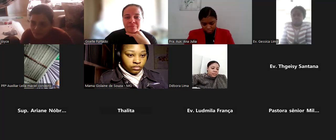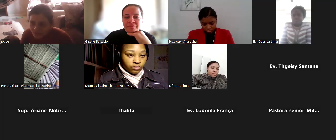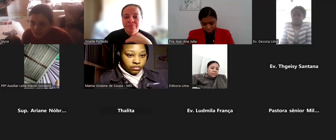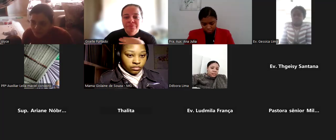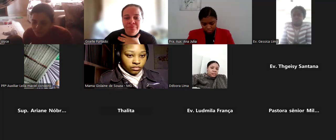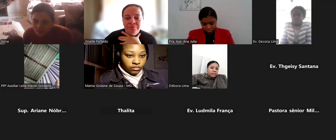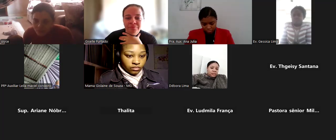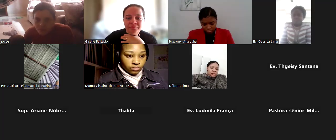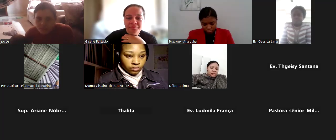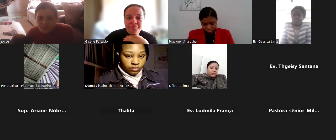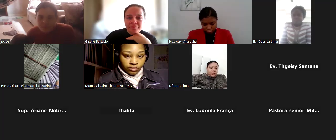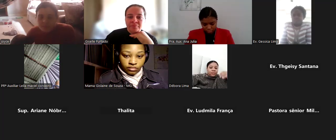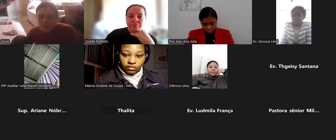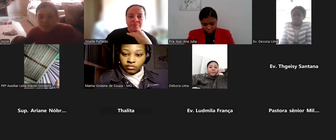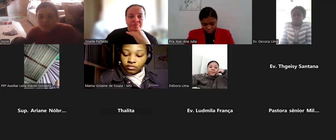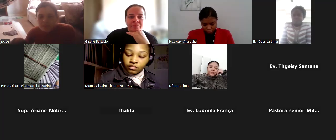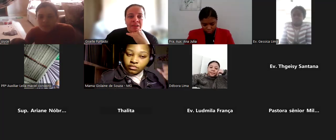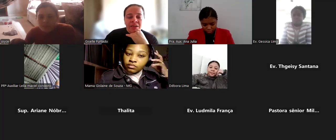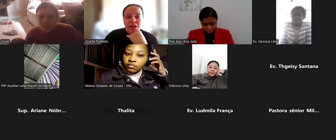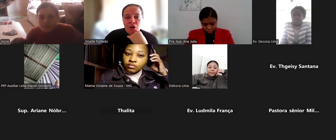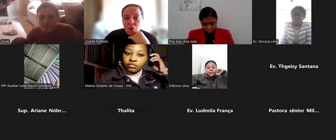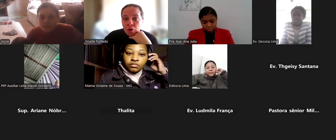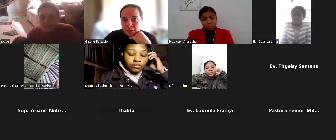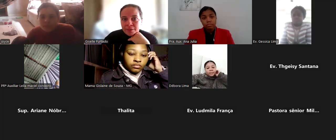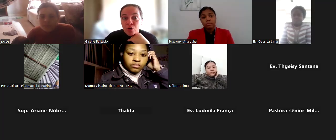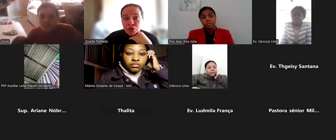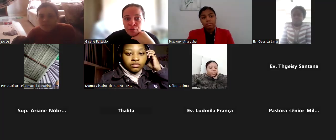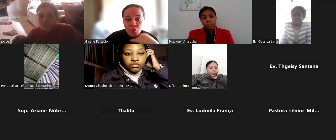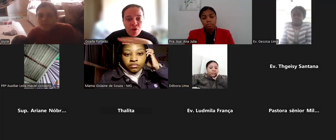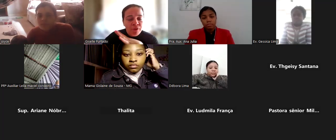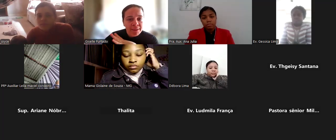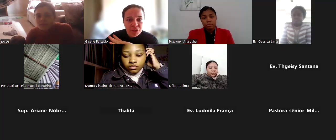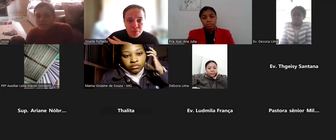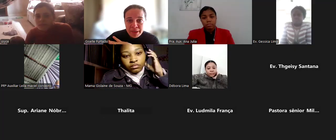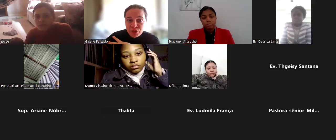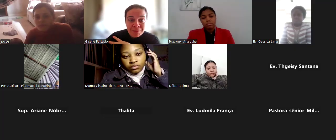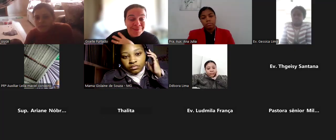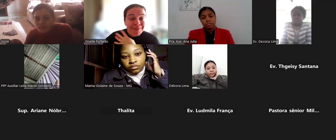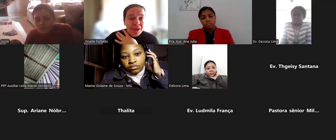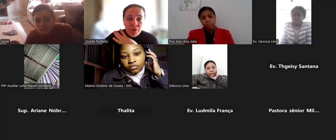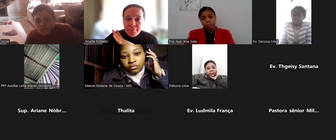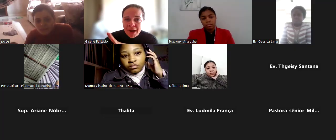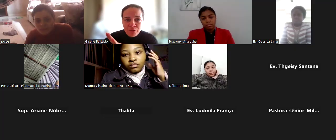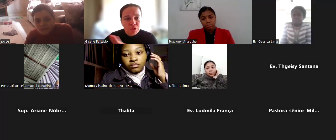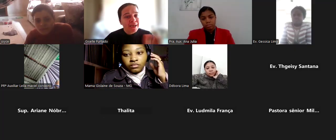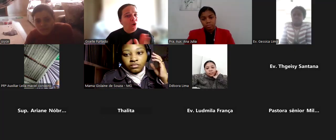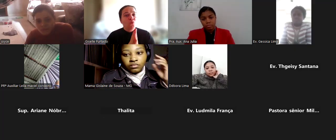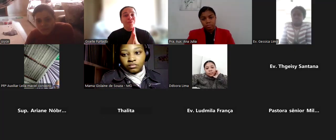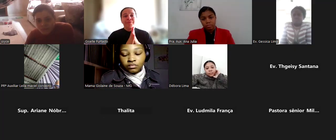reação além, assim. Olha, igual eu falei anteriormente, se não lembrar do sinal